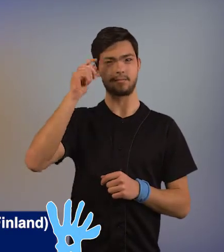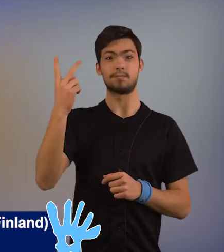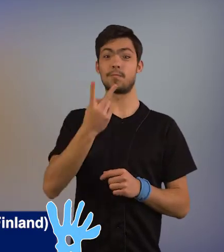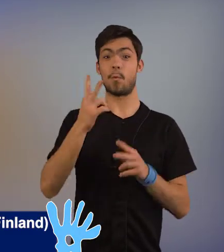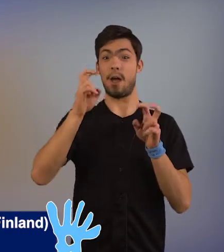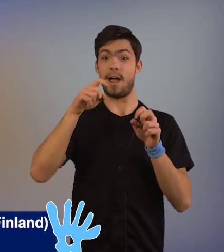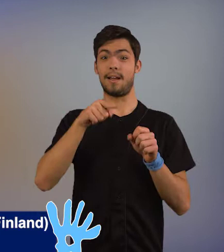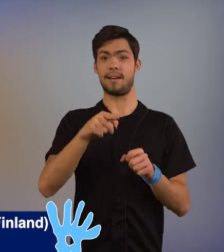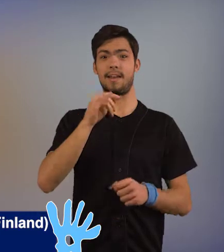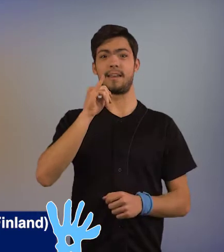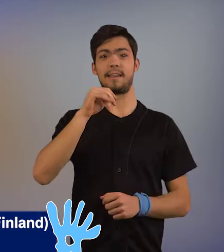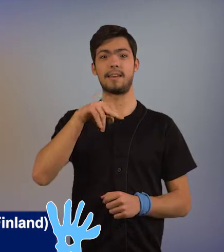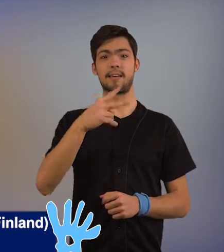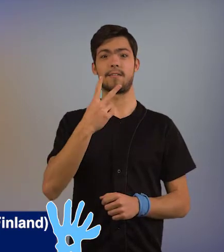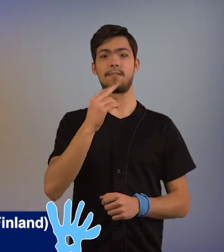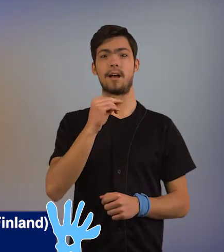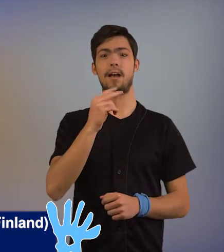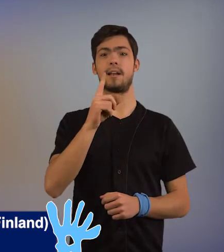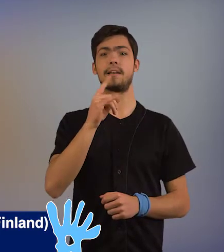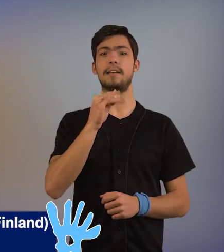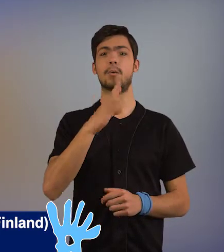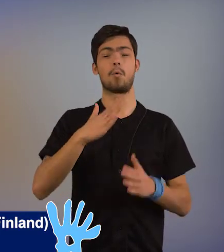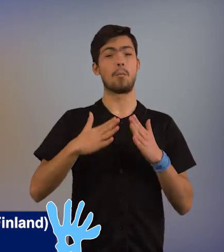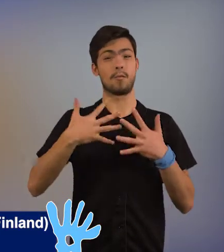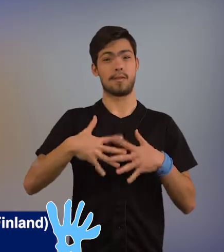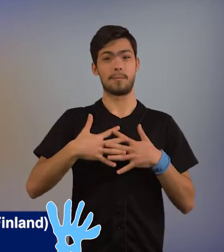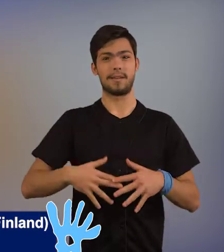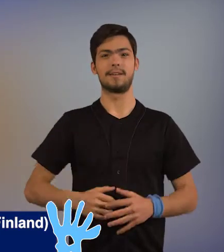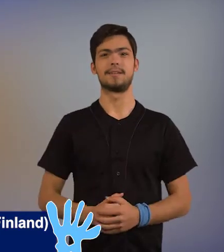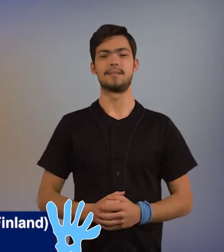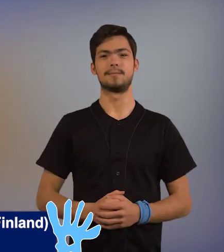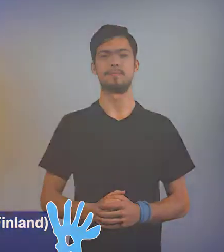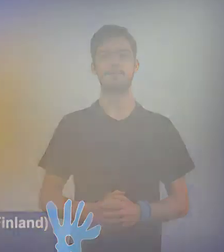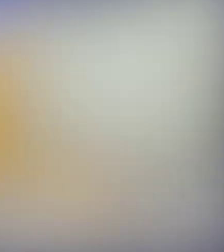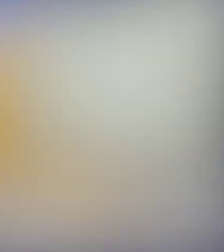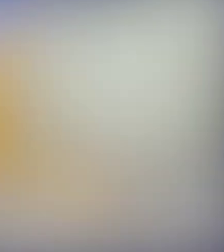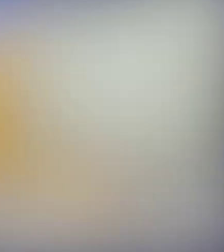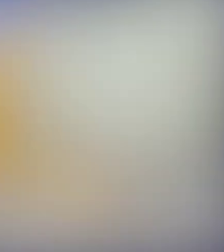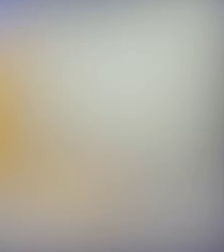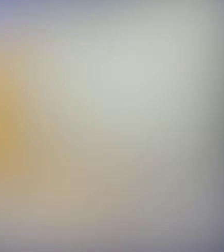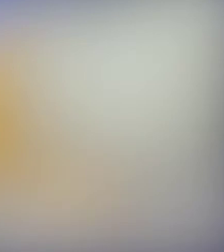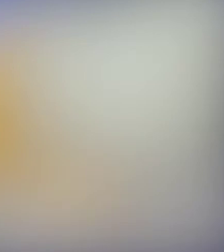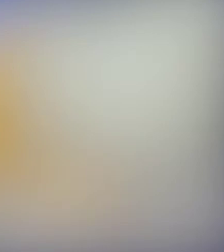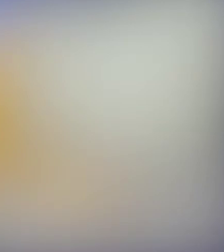vi en tankeställare. Pekka och Teija Issorettis har varit verksamma på många platser i världen.